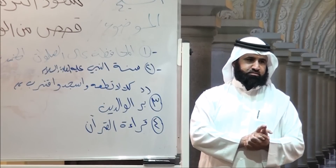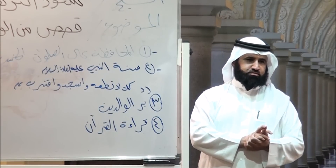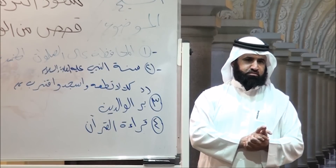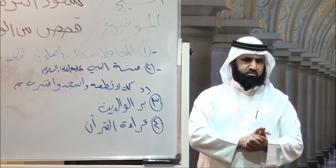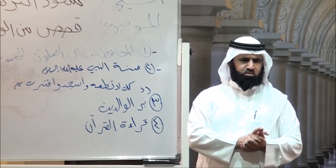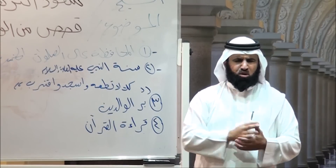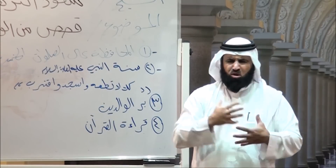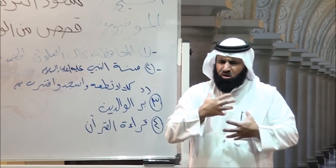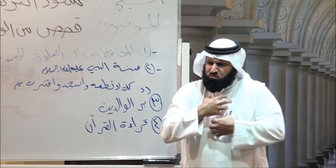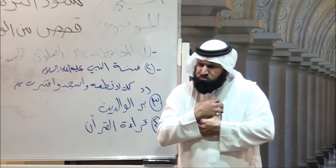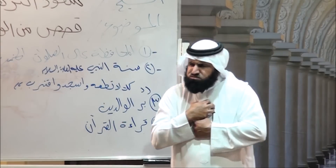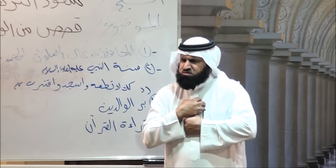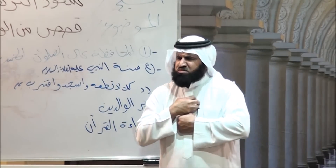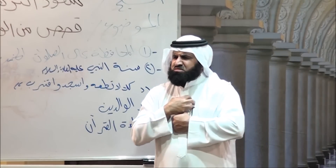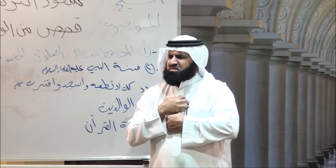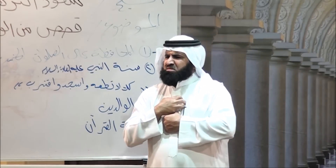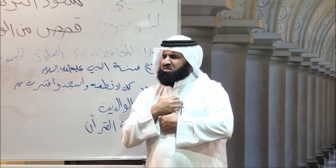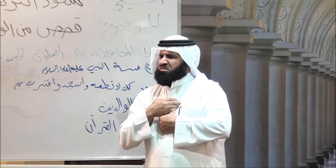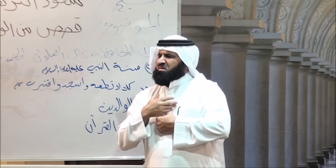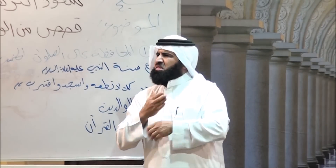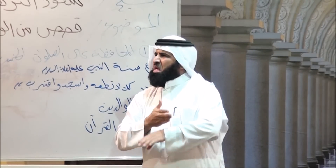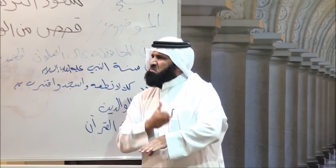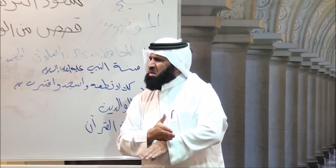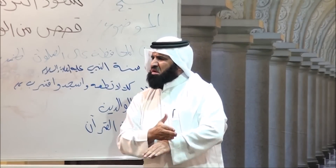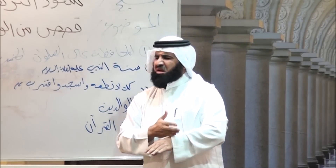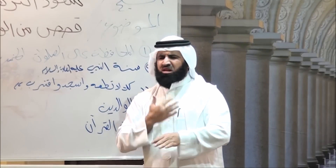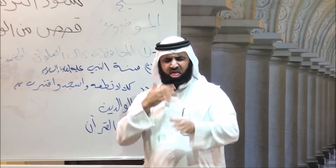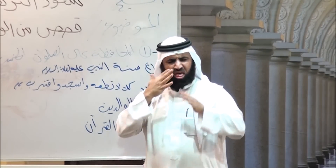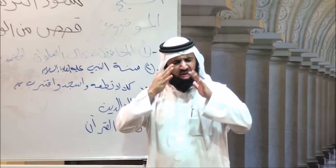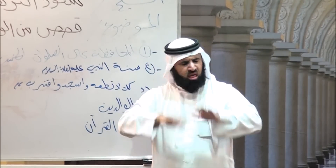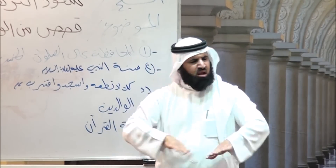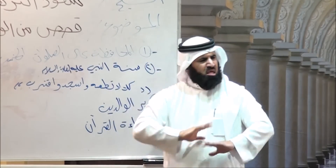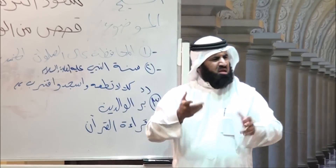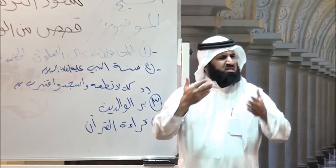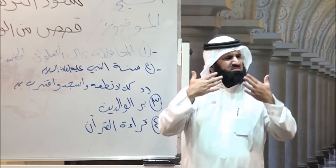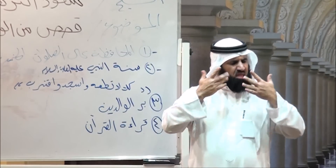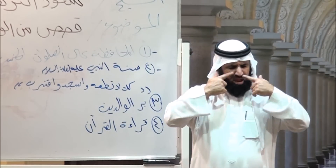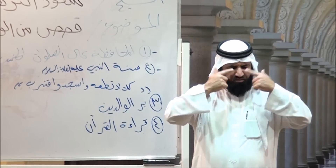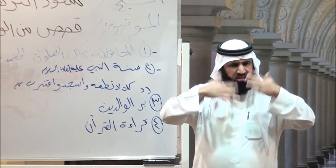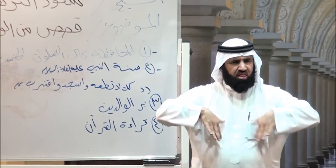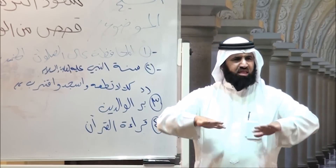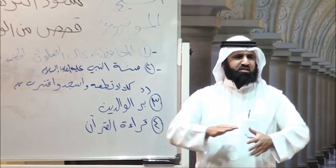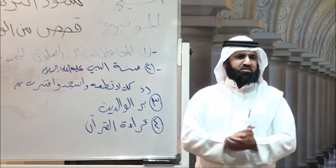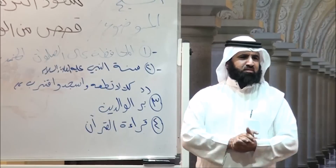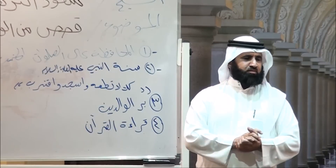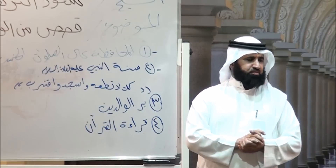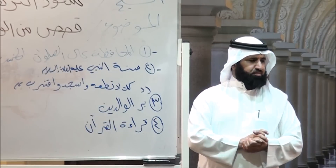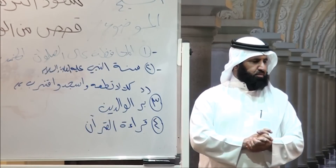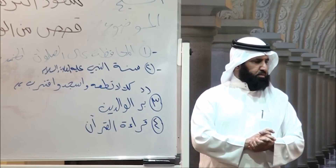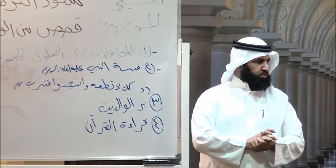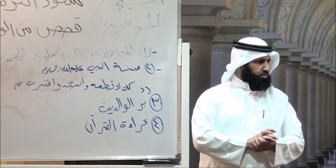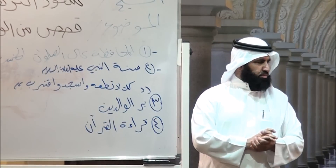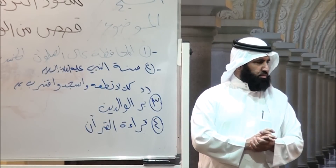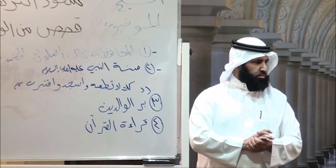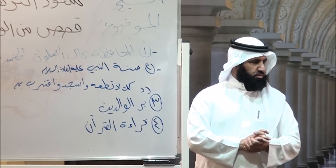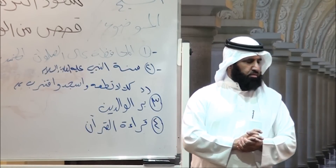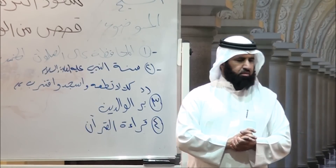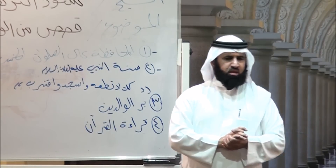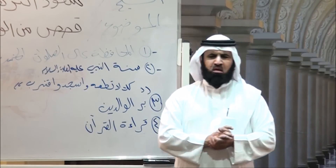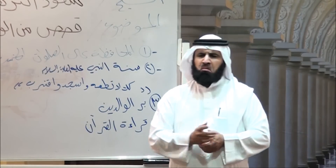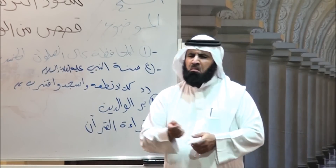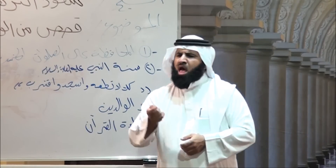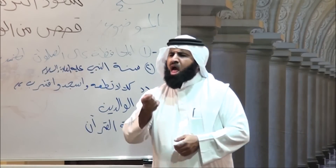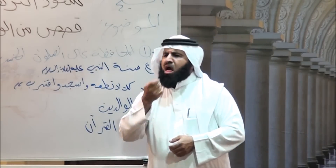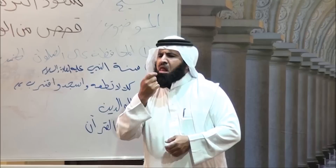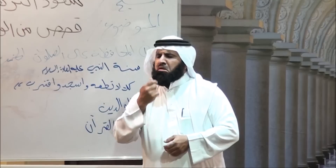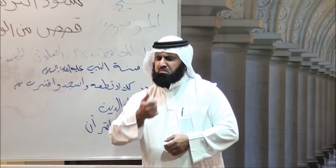الضيقة والطفش والملل خطيرة على الإنسان. دواؤها